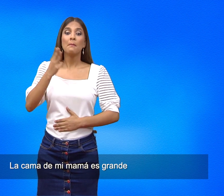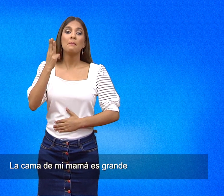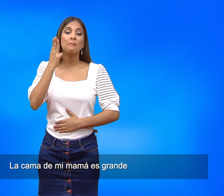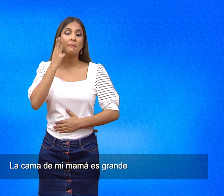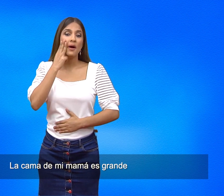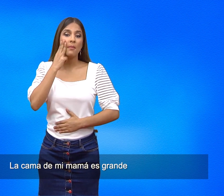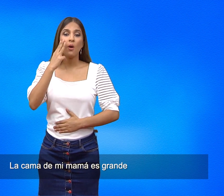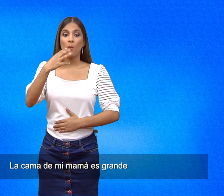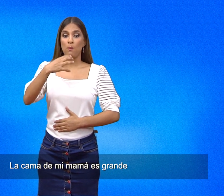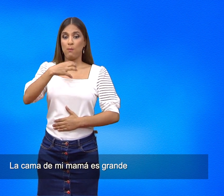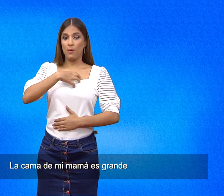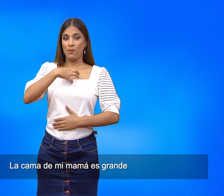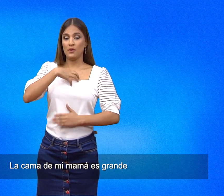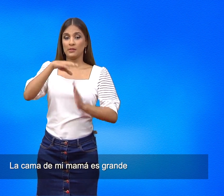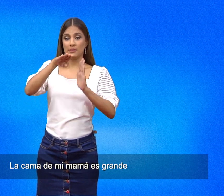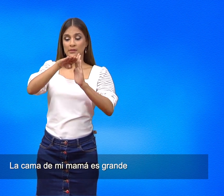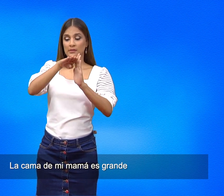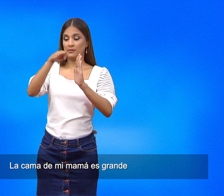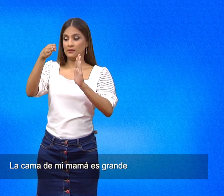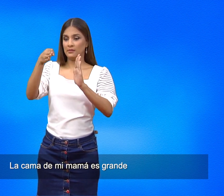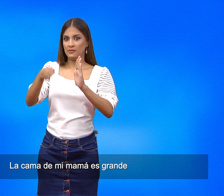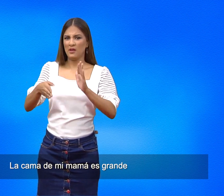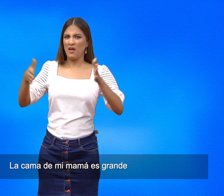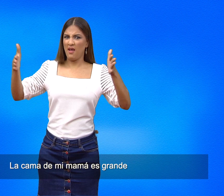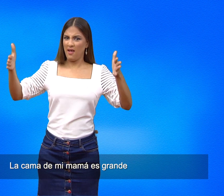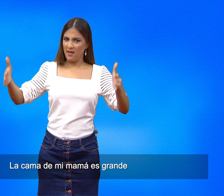la cama de mi mamá es grande